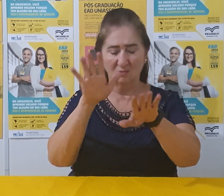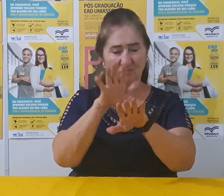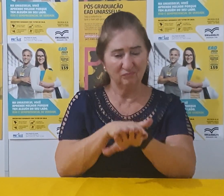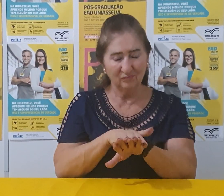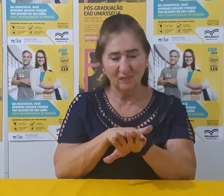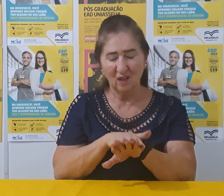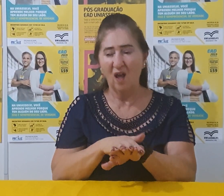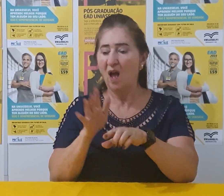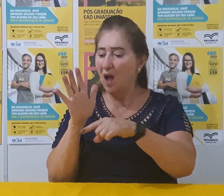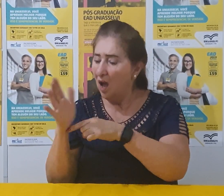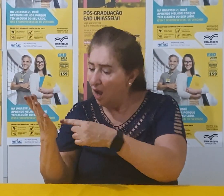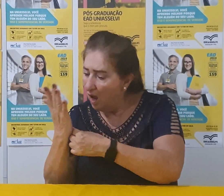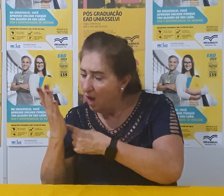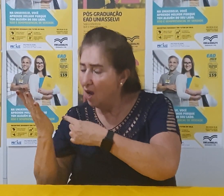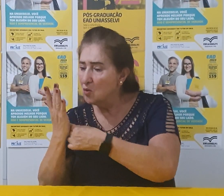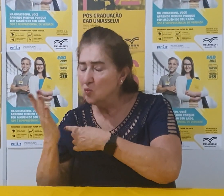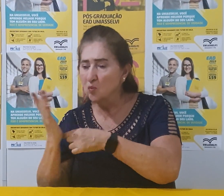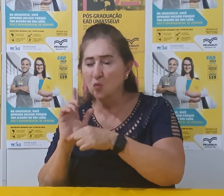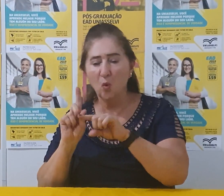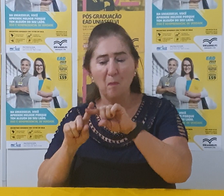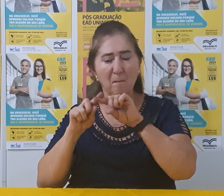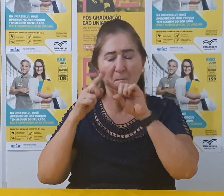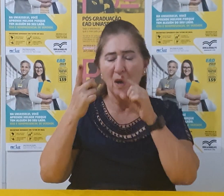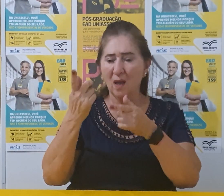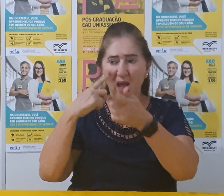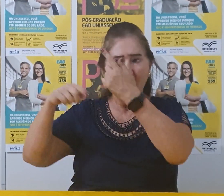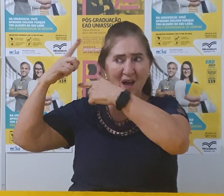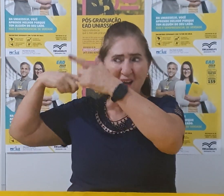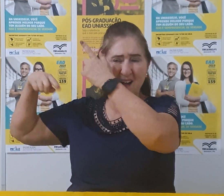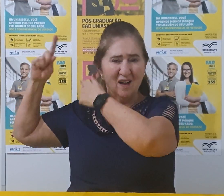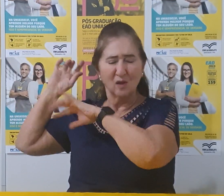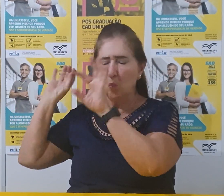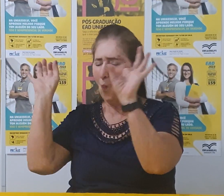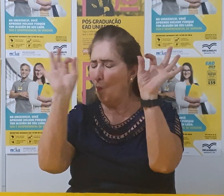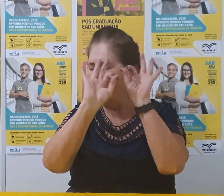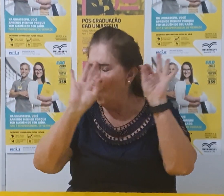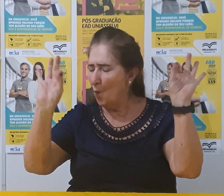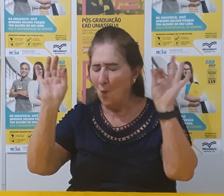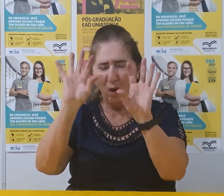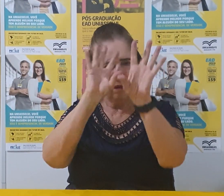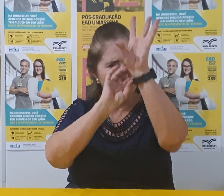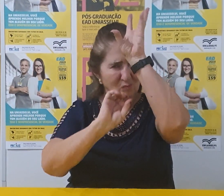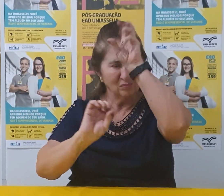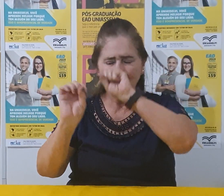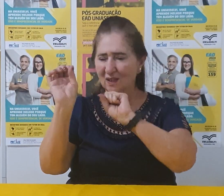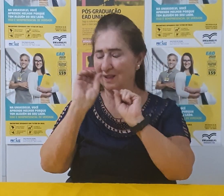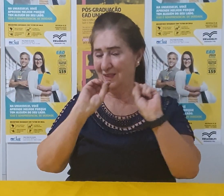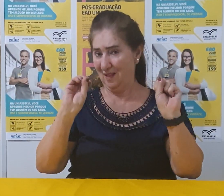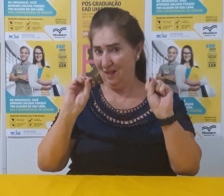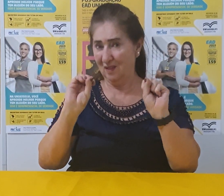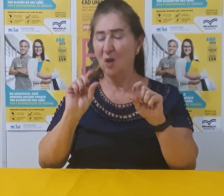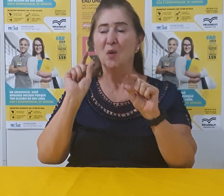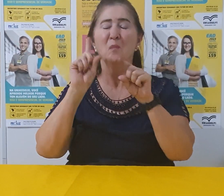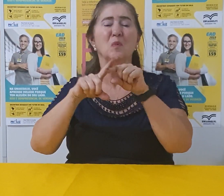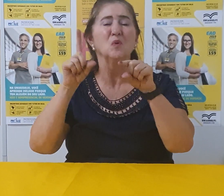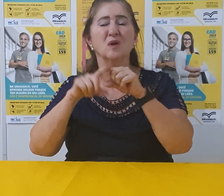muito, pois antes não conseguia entender nada. Quanto à dificuldade que o fez desanimar, a leitura é o